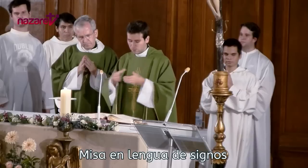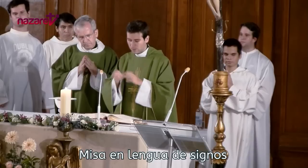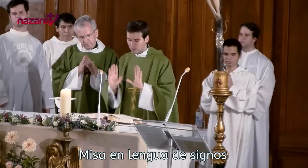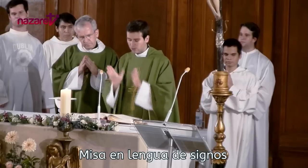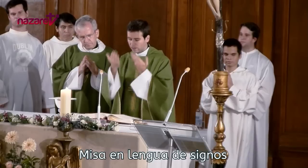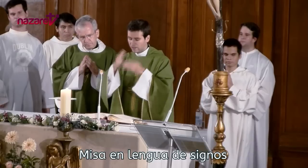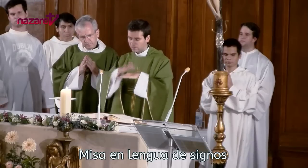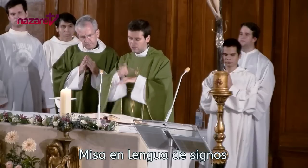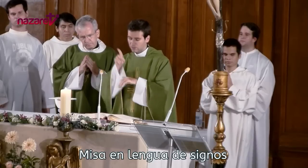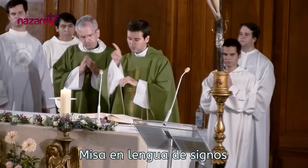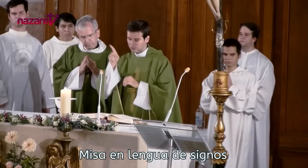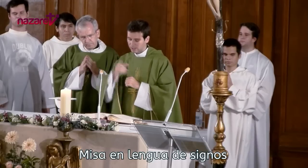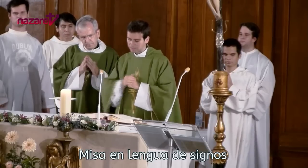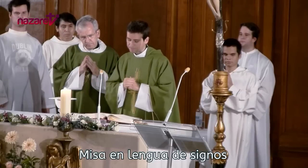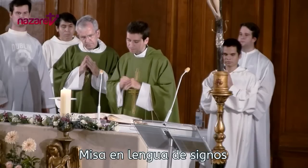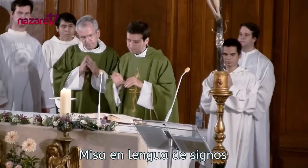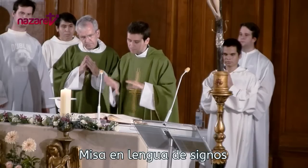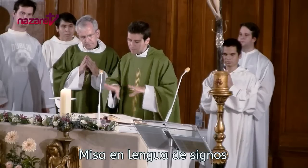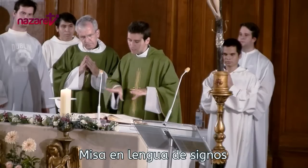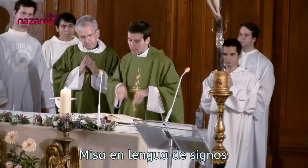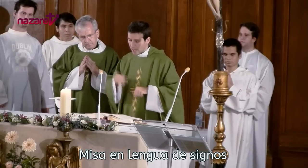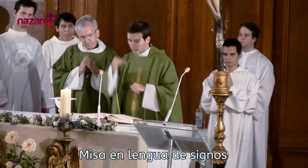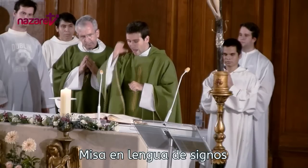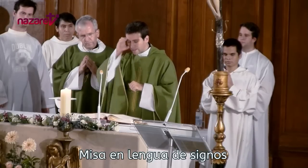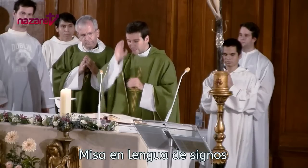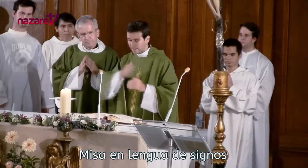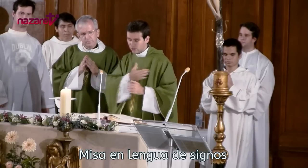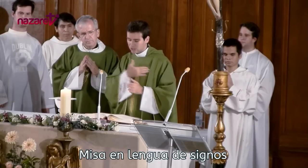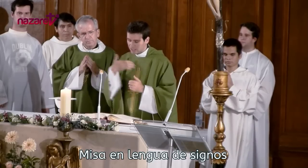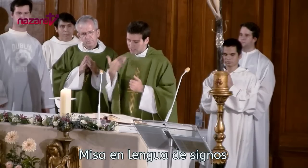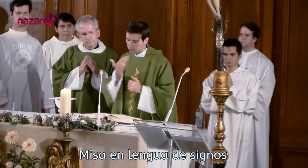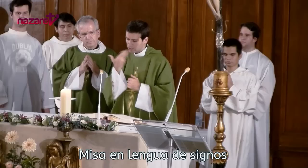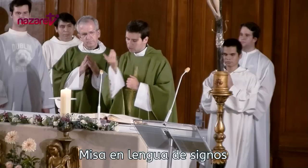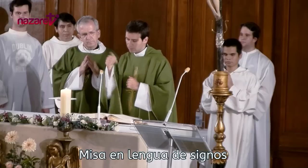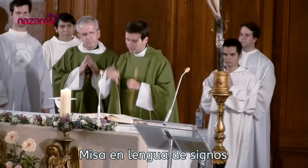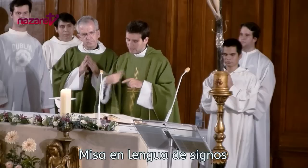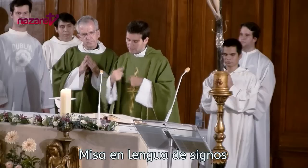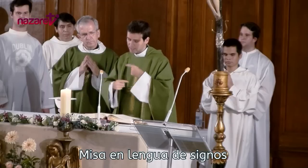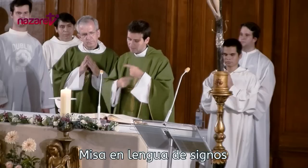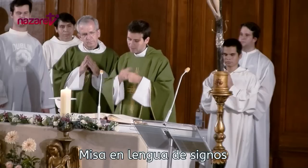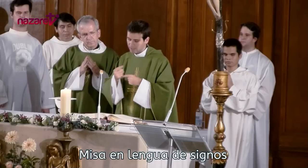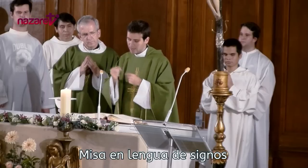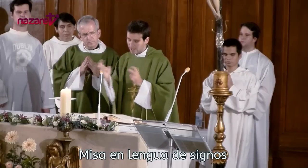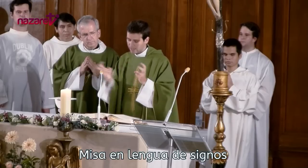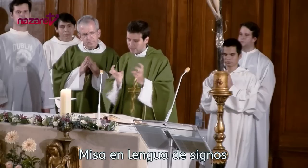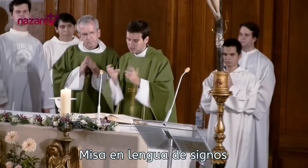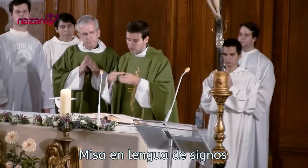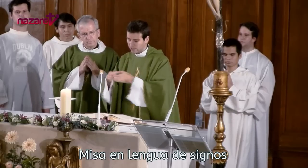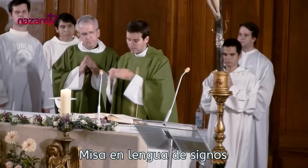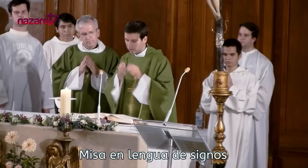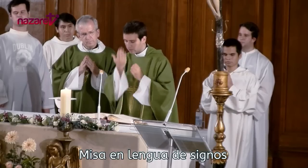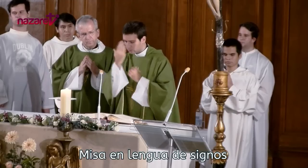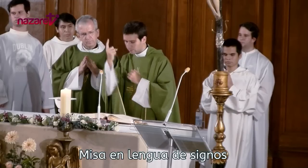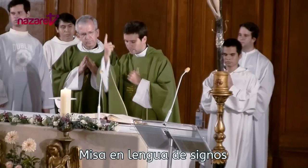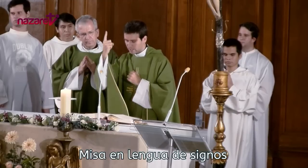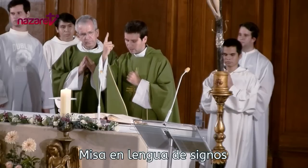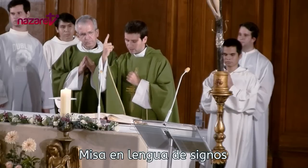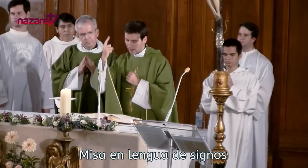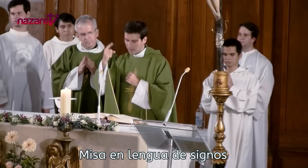pueblo redimido por ti. Atiende los deseos y súplicas de esta familia que has congregado en tu presencia,